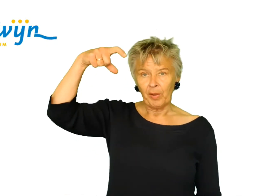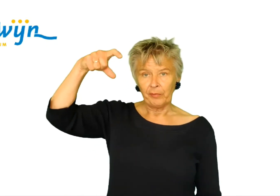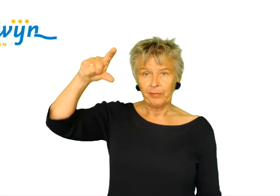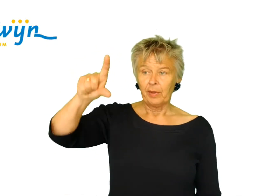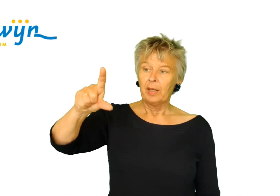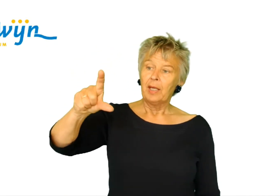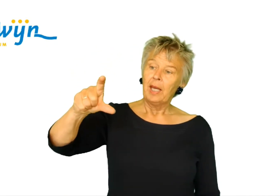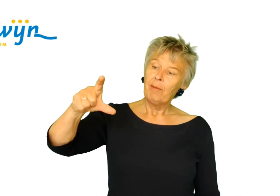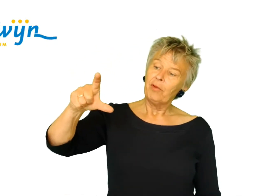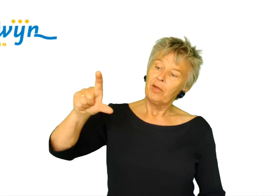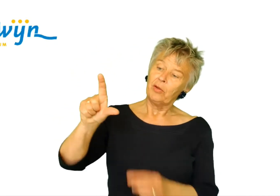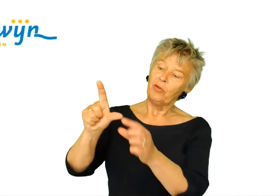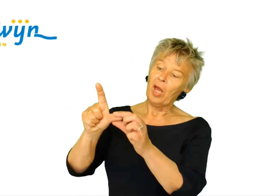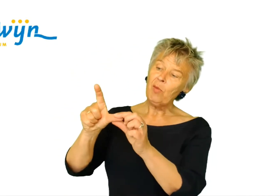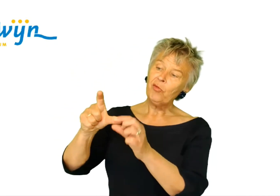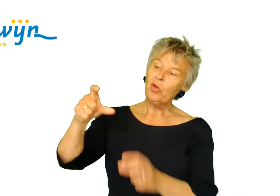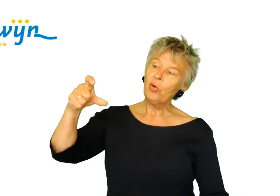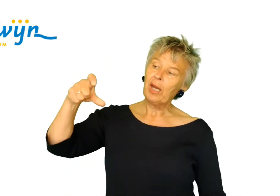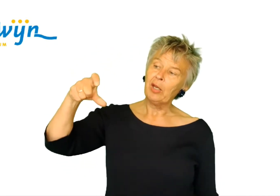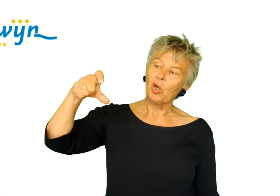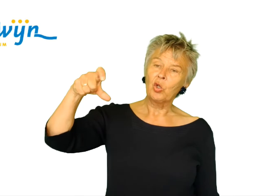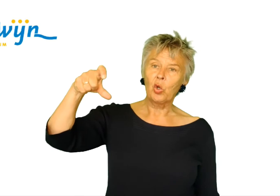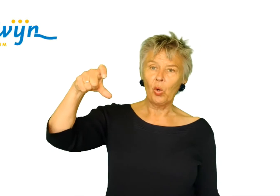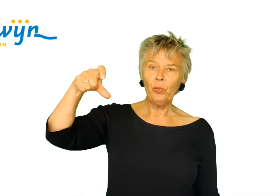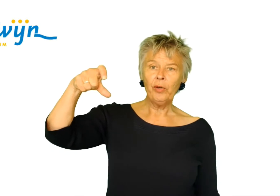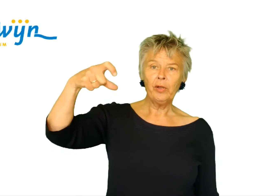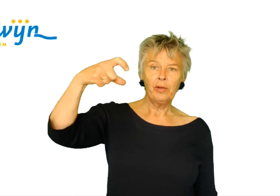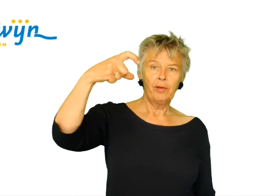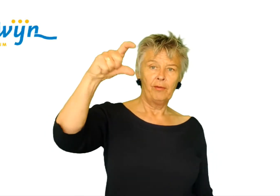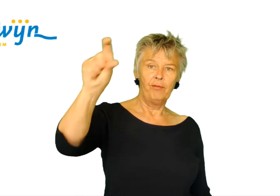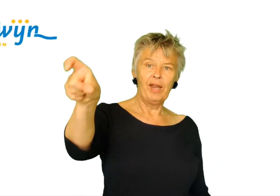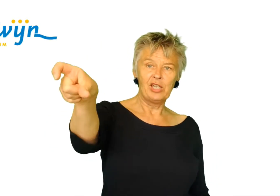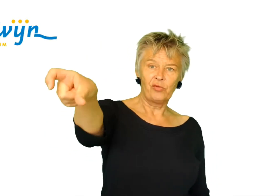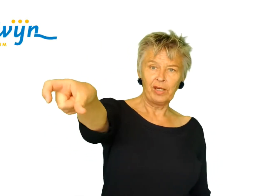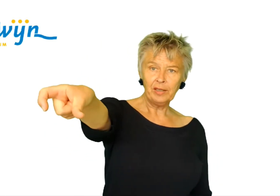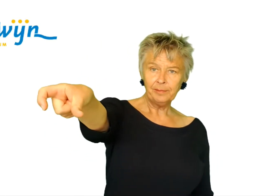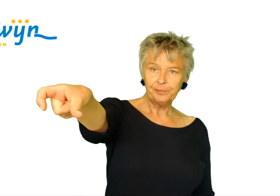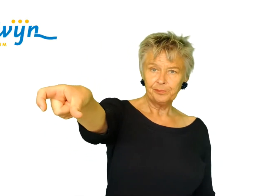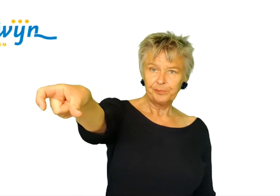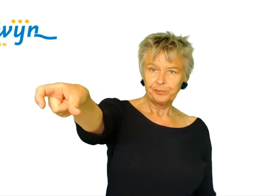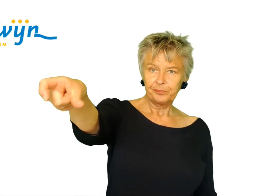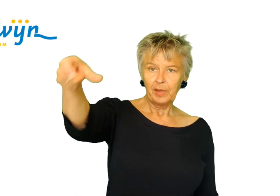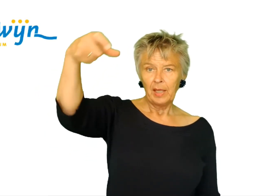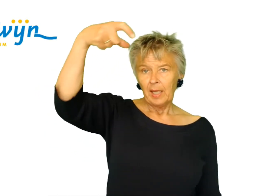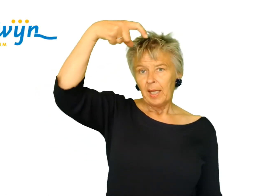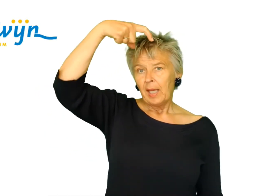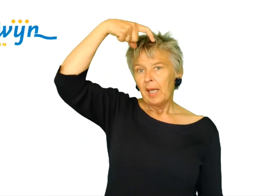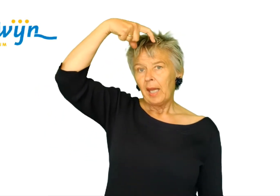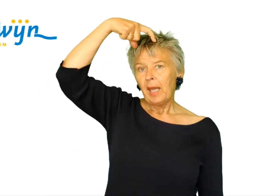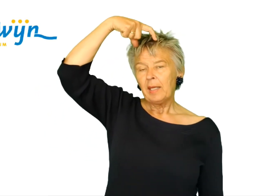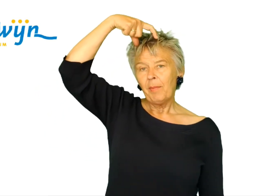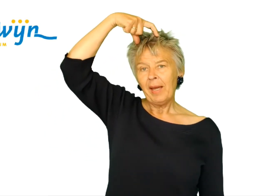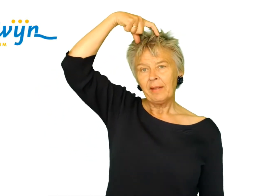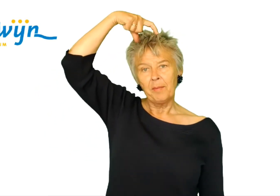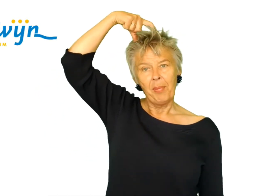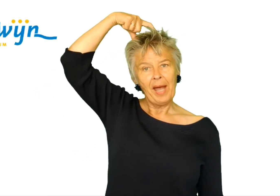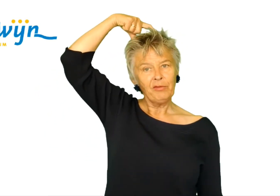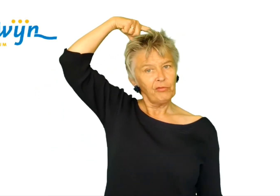Brandweerman. Hebben we de duim voor nodig en de gekromde wijsvinger. En je maakt daar die baan van